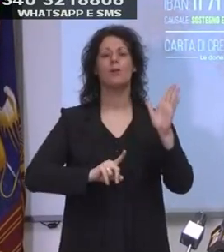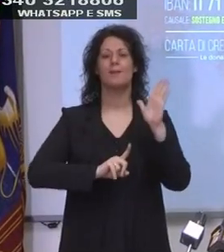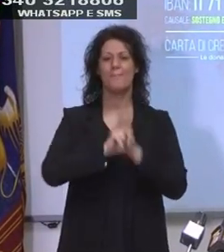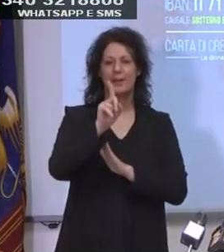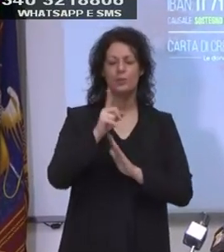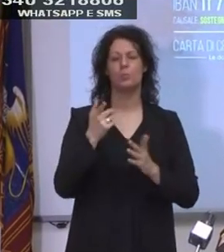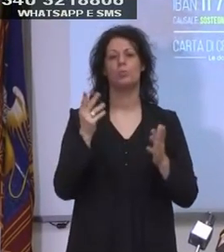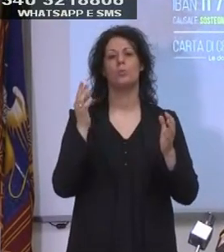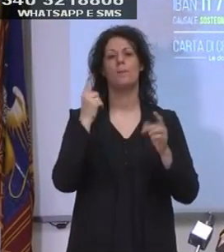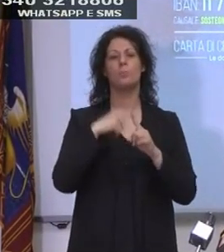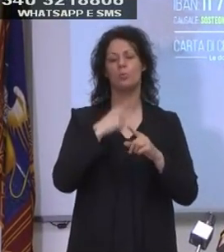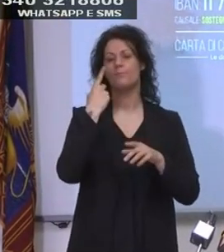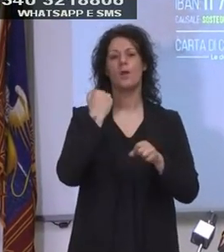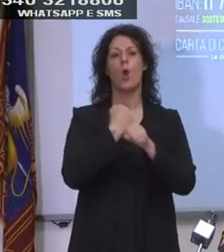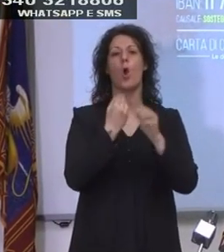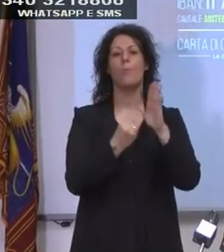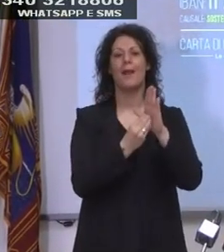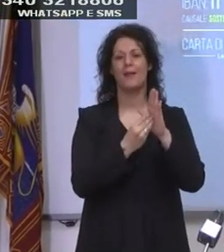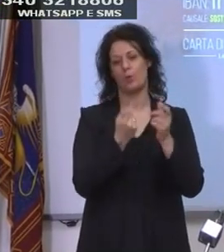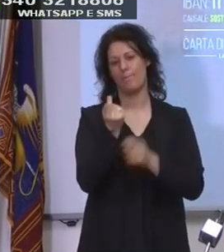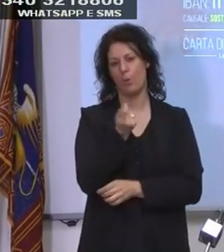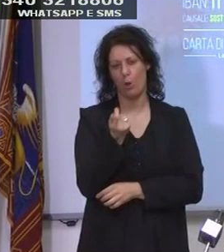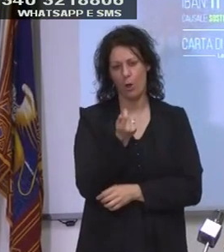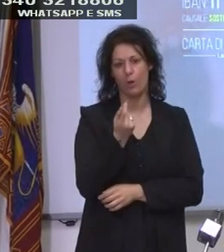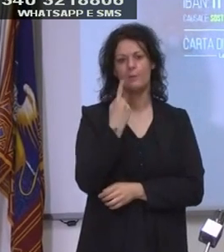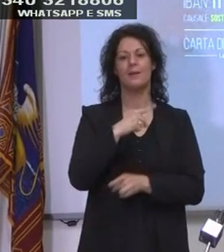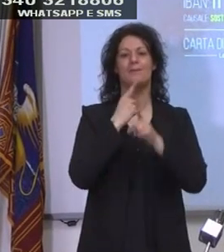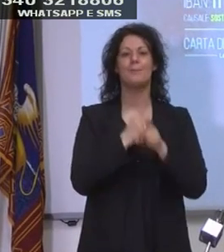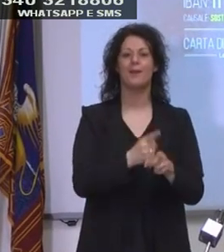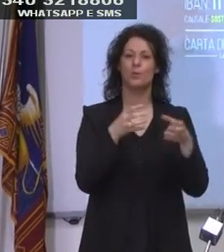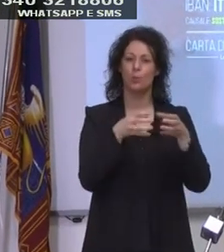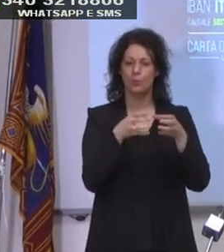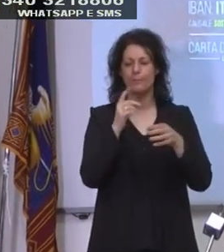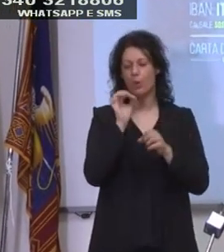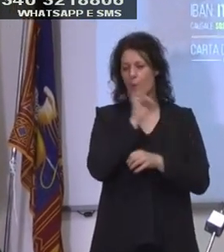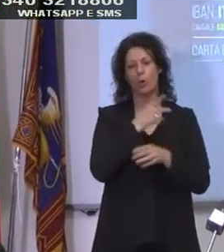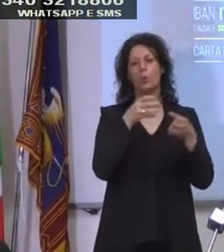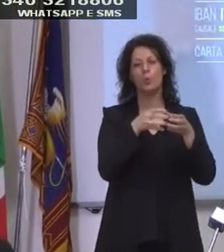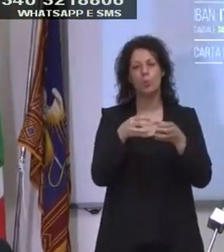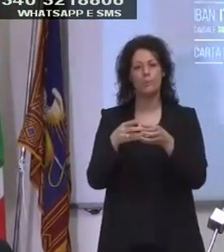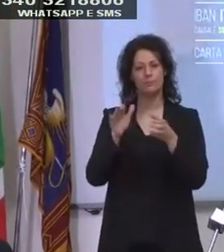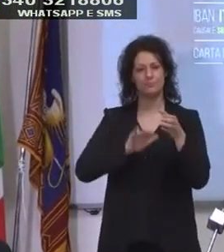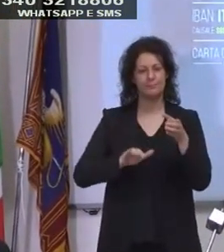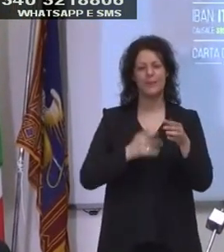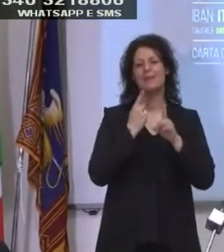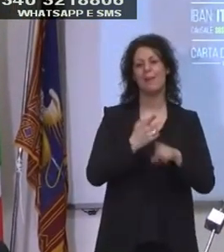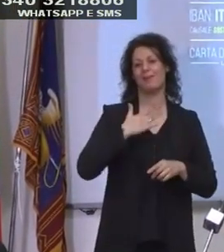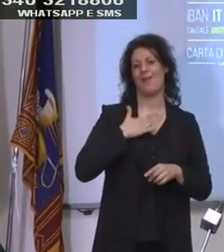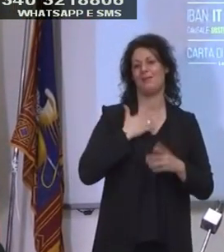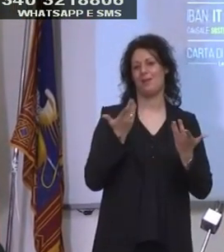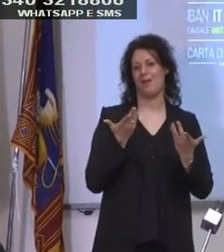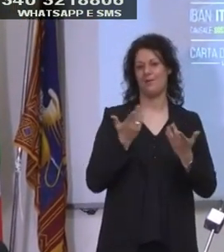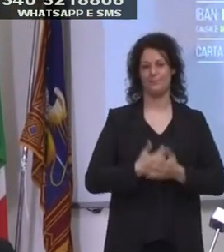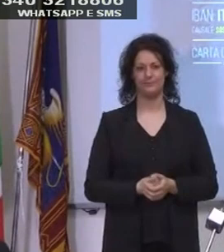pochi operatori in base all'età, insomma rispetto quindi il rapporto con i più piccoli sarà minore, con i più grandi un po' maggiore.